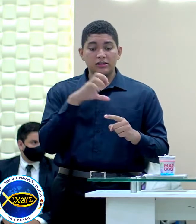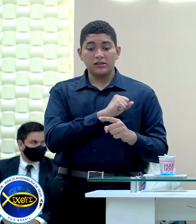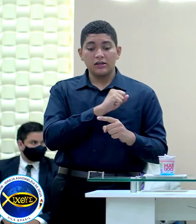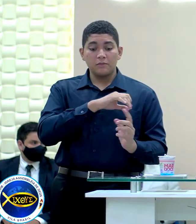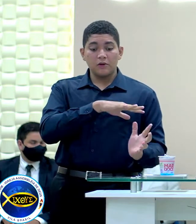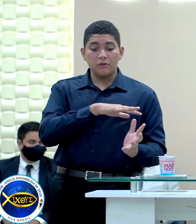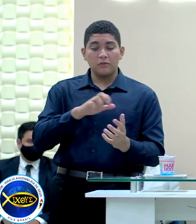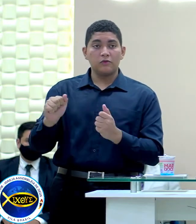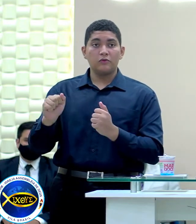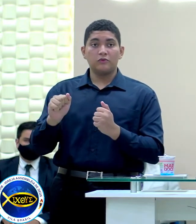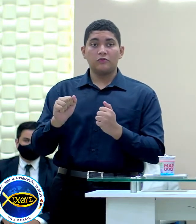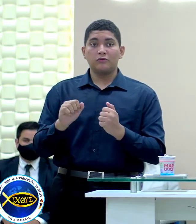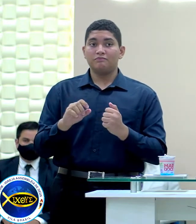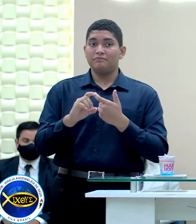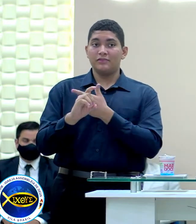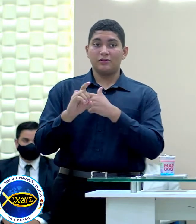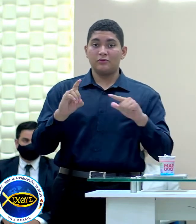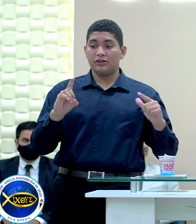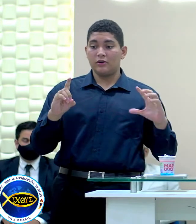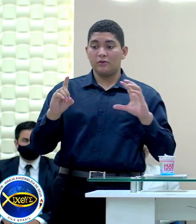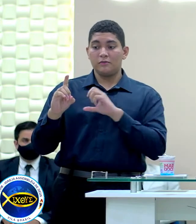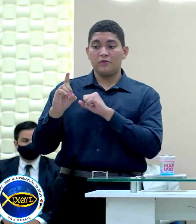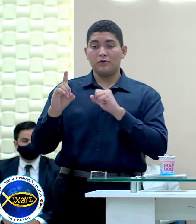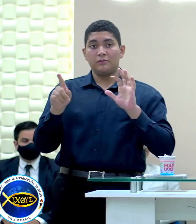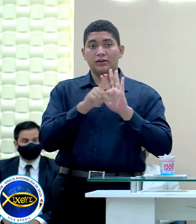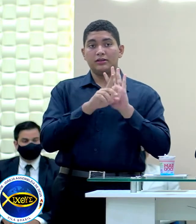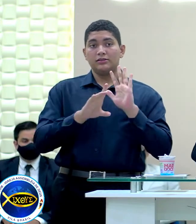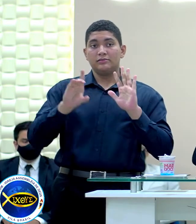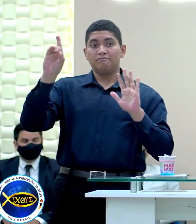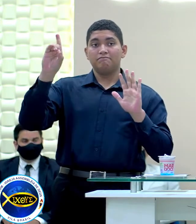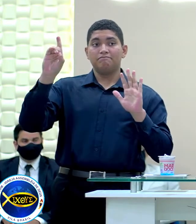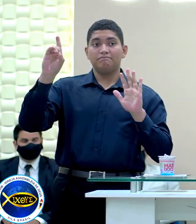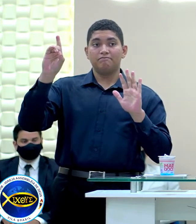Pai não está nele.